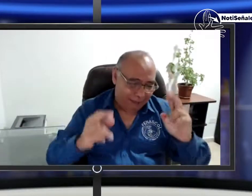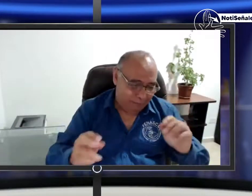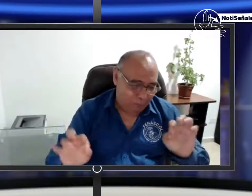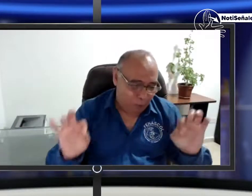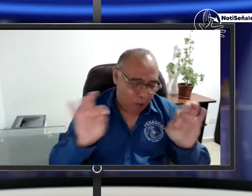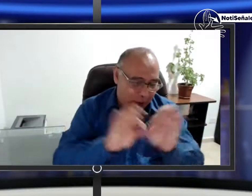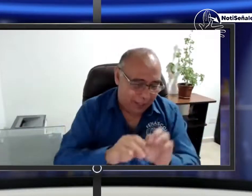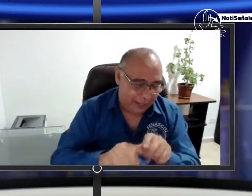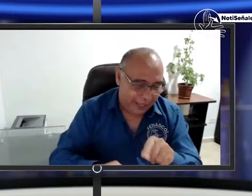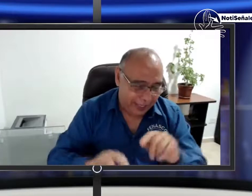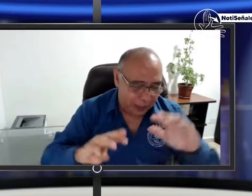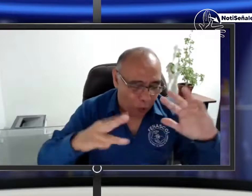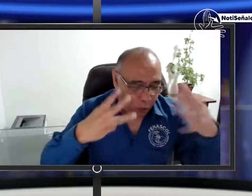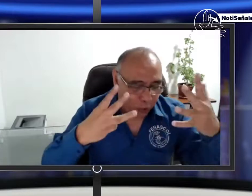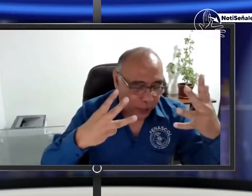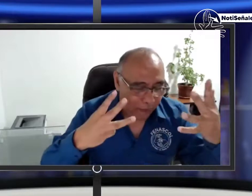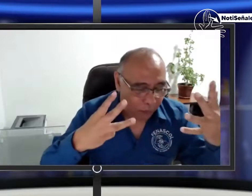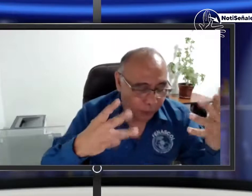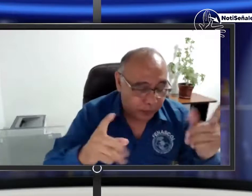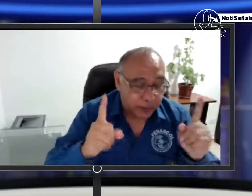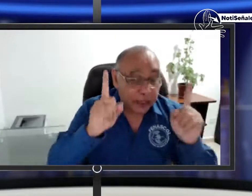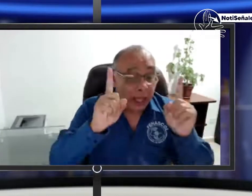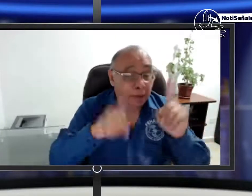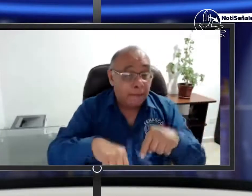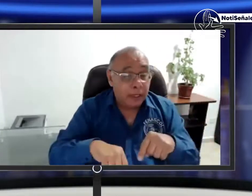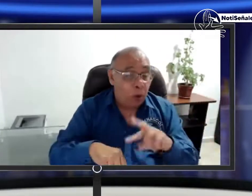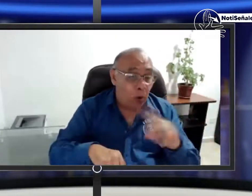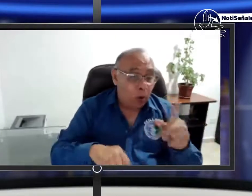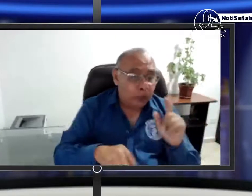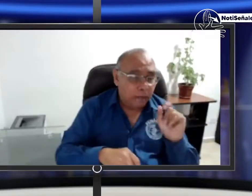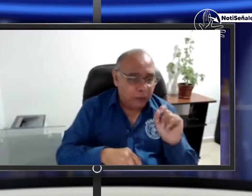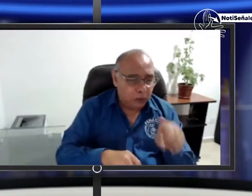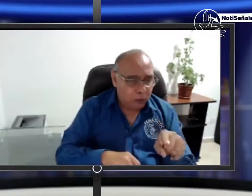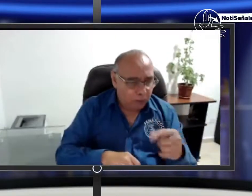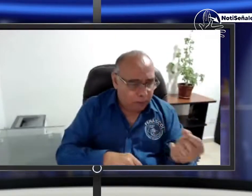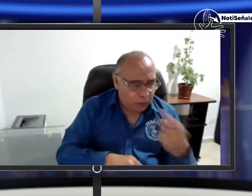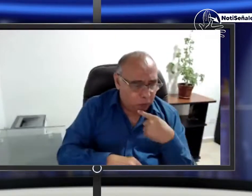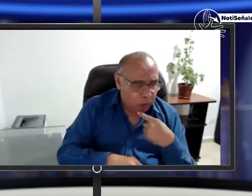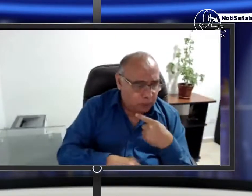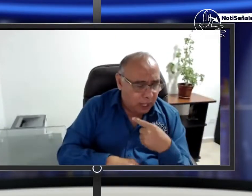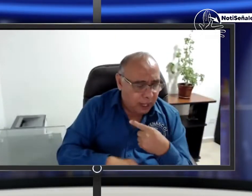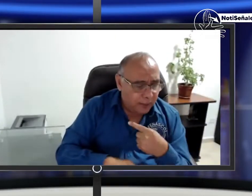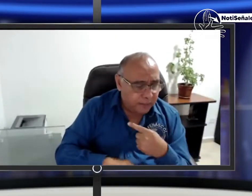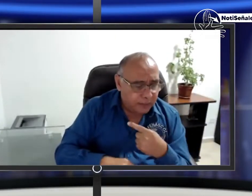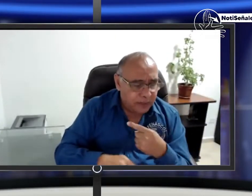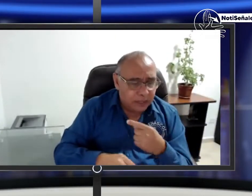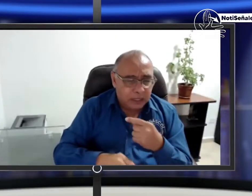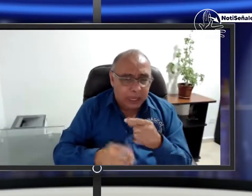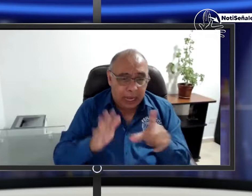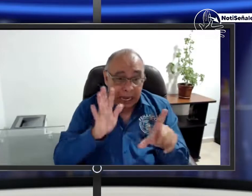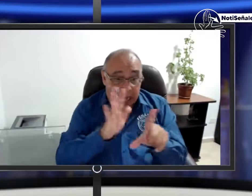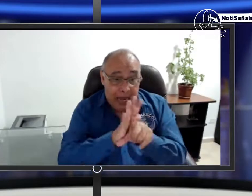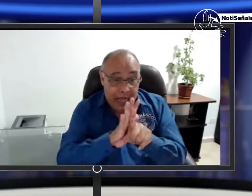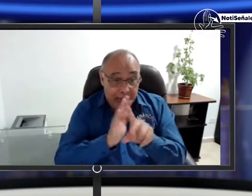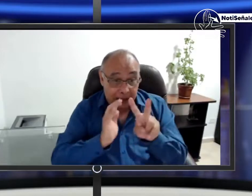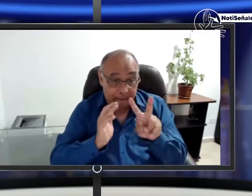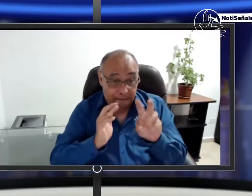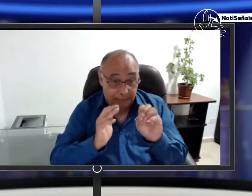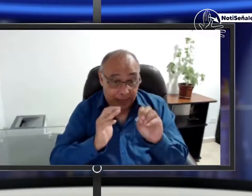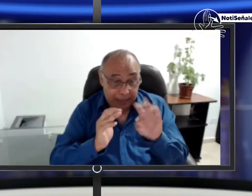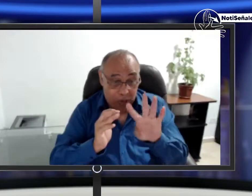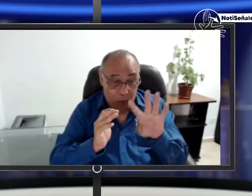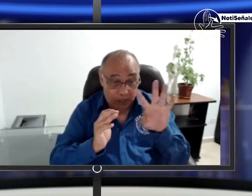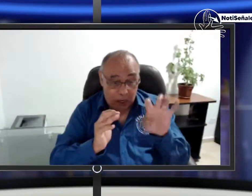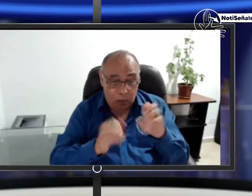50 y que juntemos mucha gente en esta ciudad para el octavo congreso y la otra